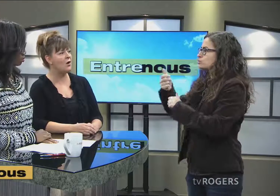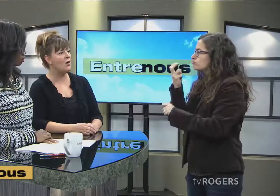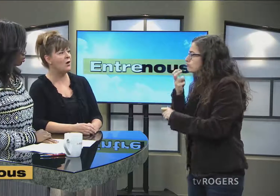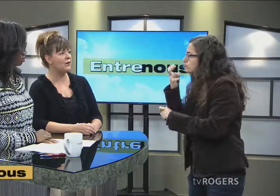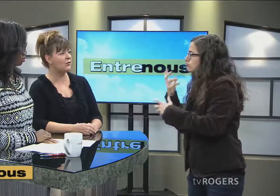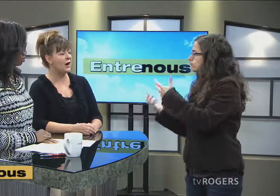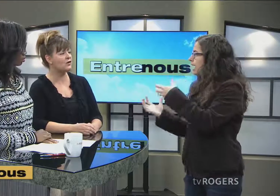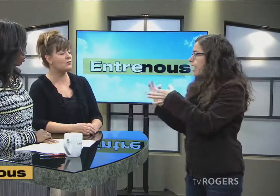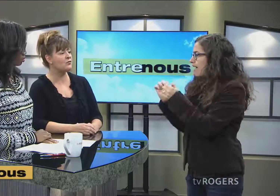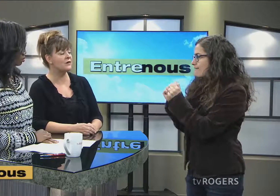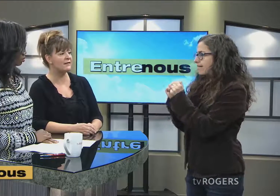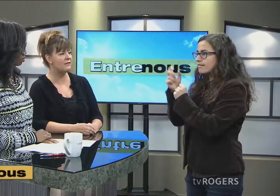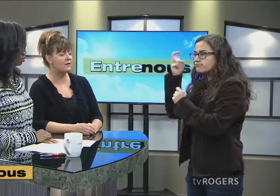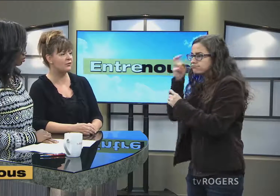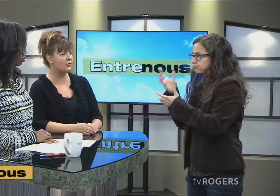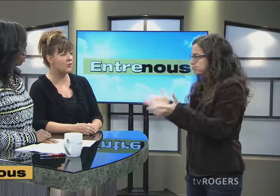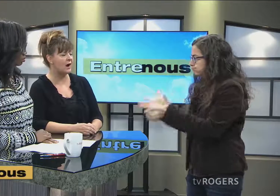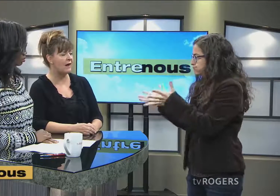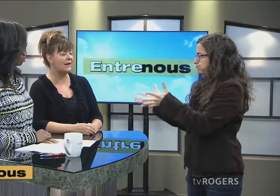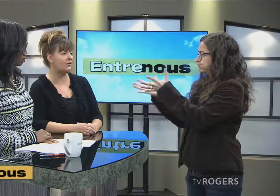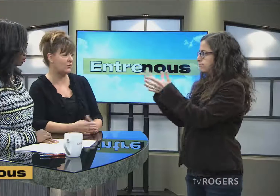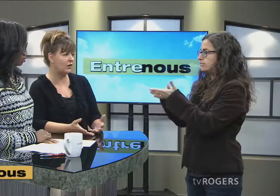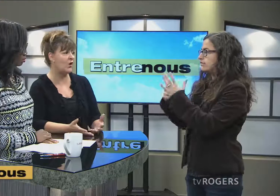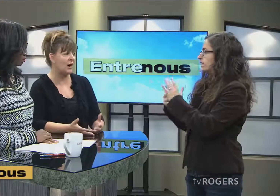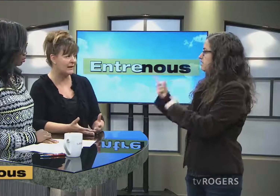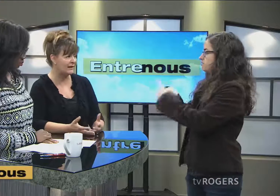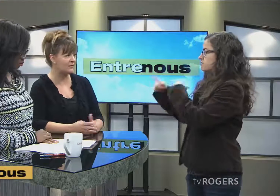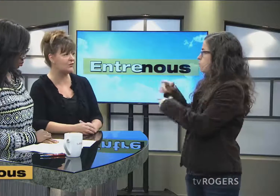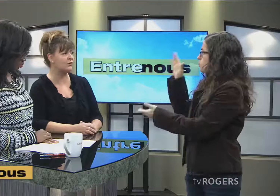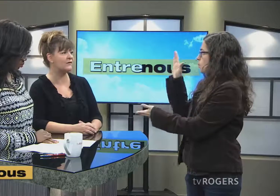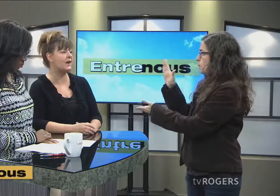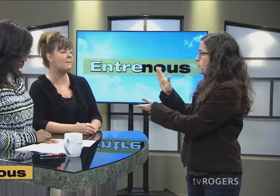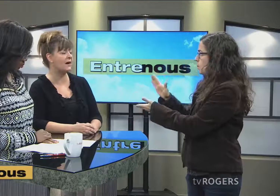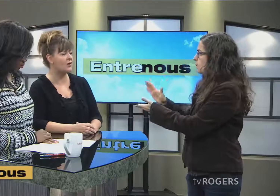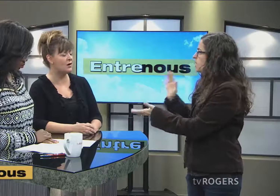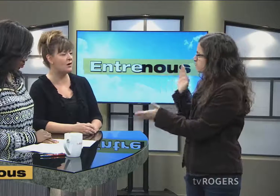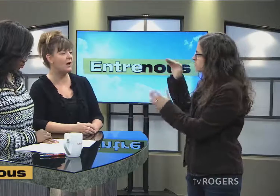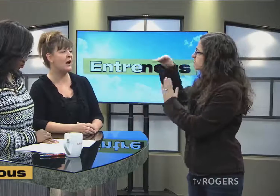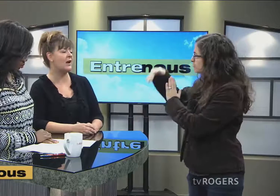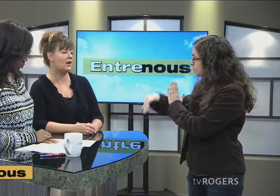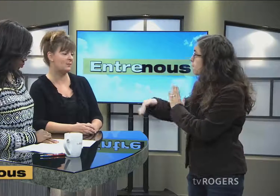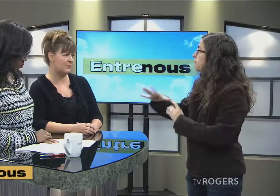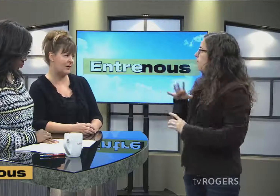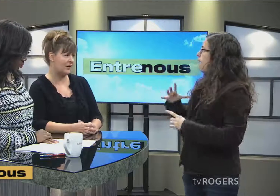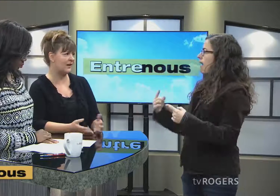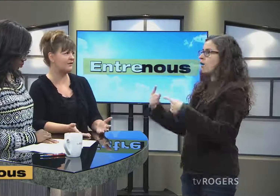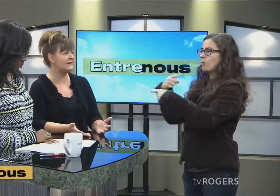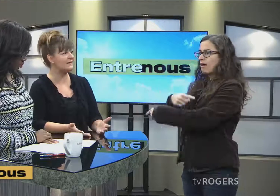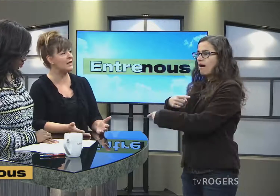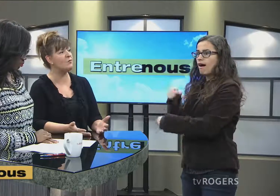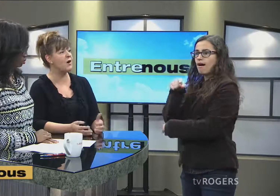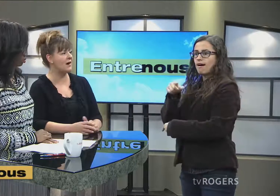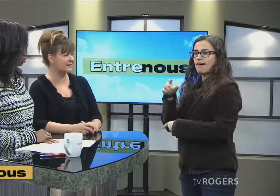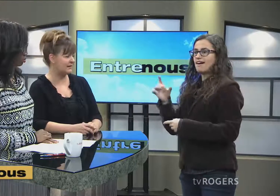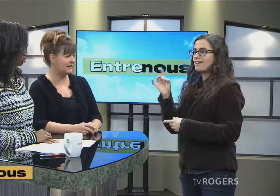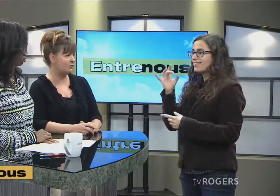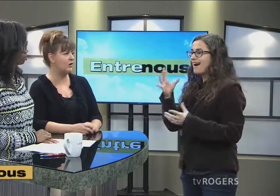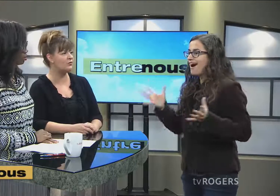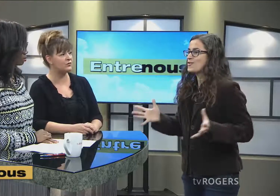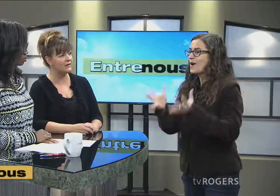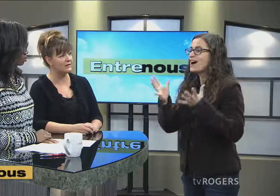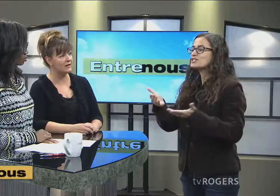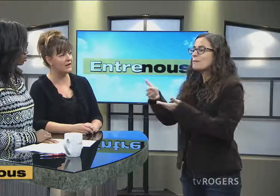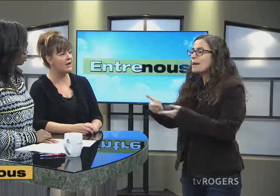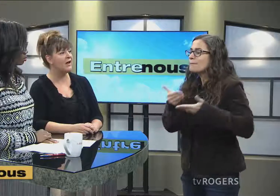exemple. On encourage beaucoup les enfants sourds à devenir oralistes, d'utiliser la parole. Alors, à ce moment-là, la langue des signes est moins enseignée,